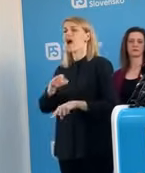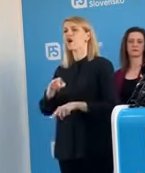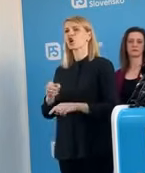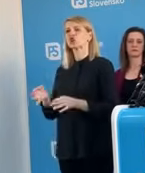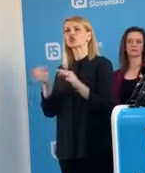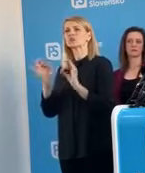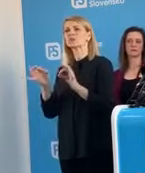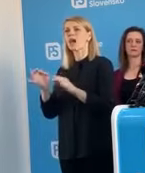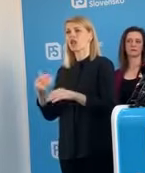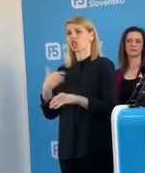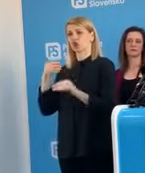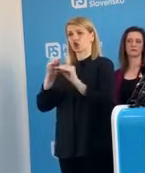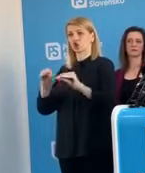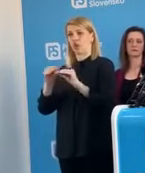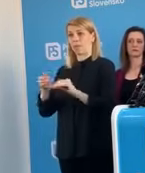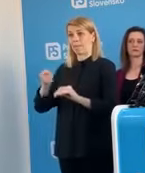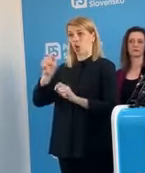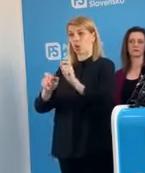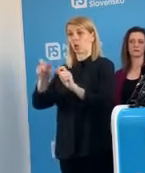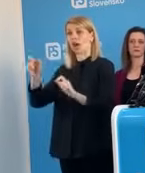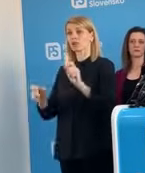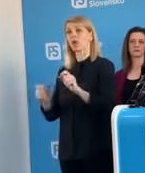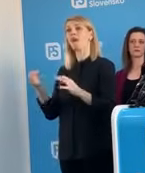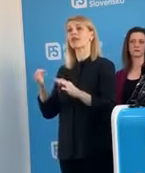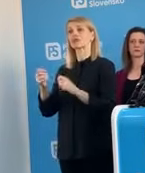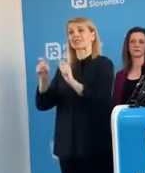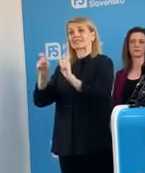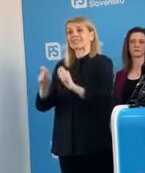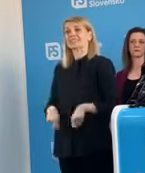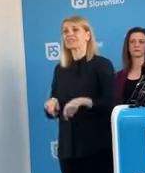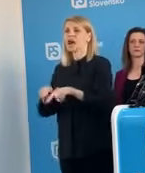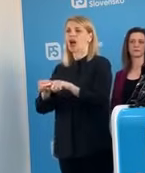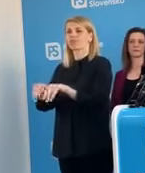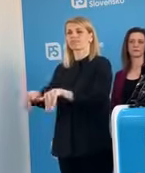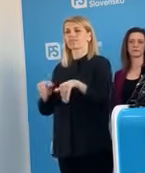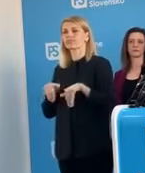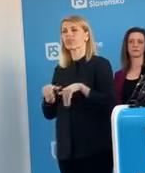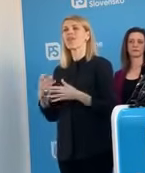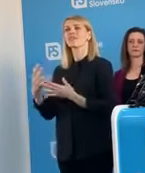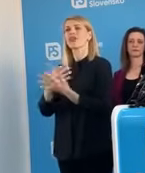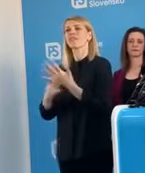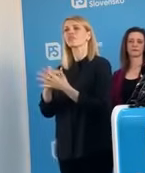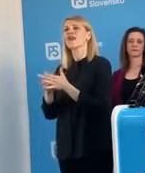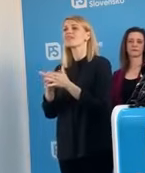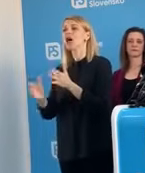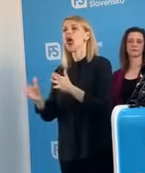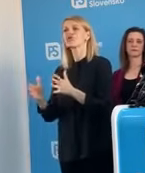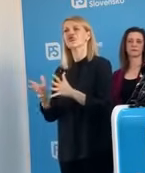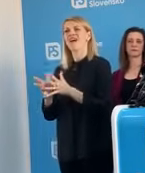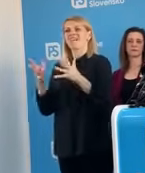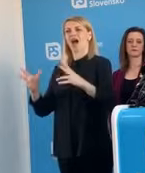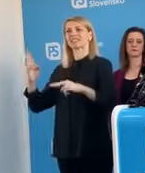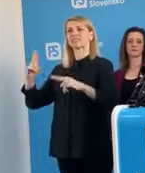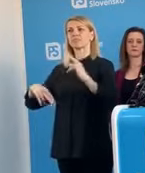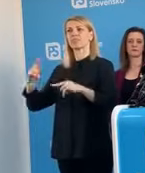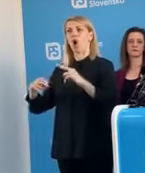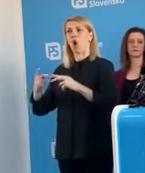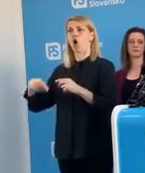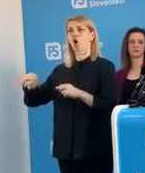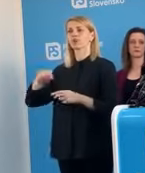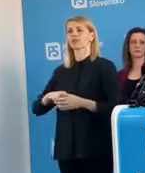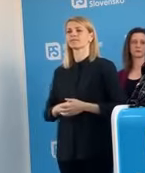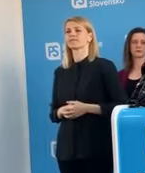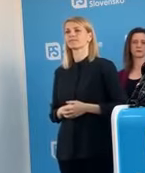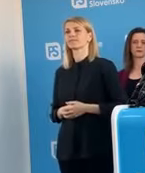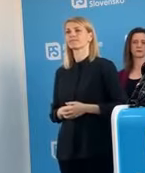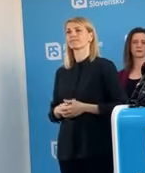špeciálne vyškolených prokurátorov stiahla a nevyužíva ich na ďalšie veľké kauzy. Aj preto teraz,